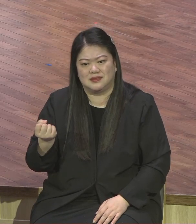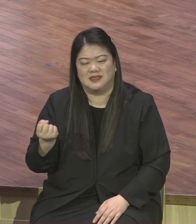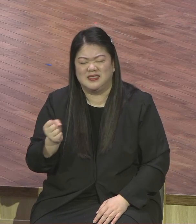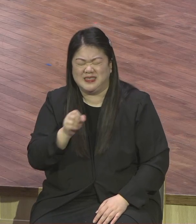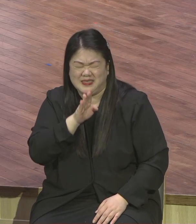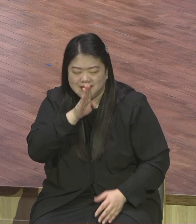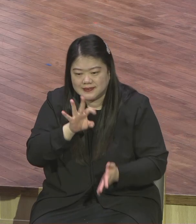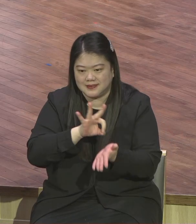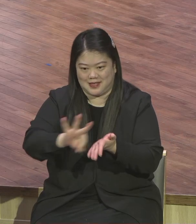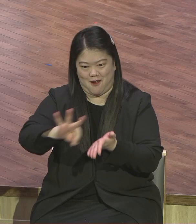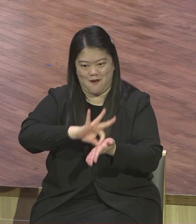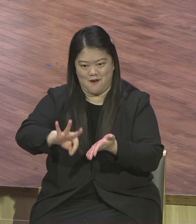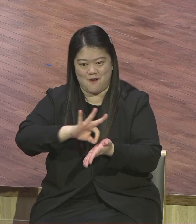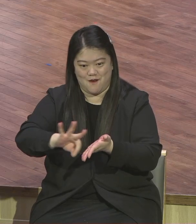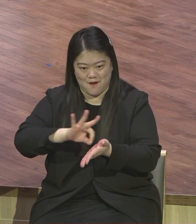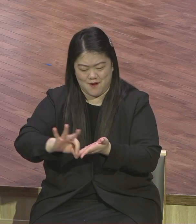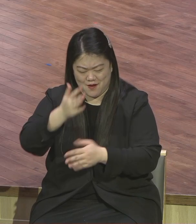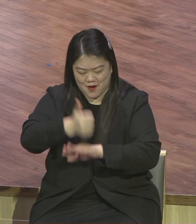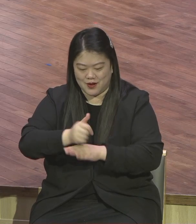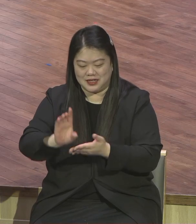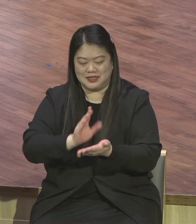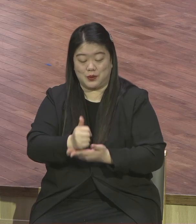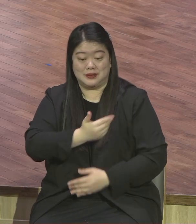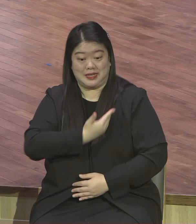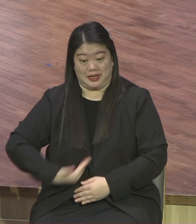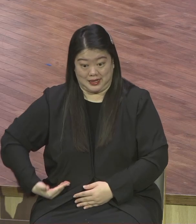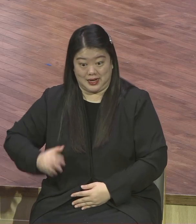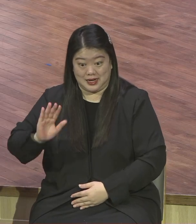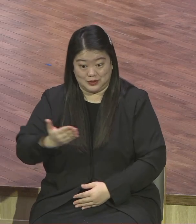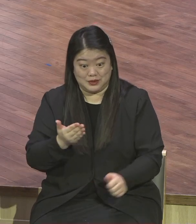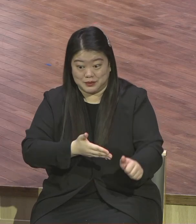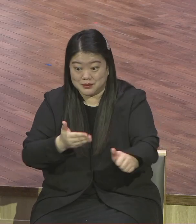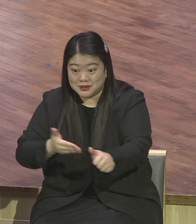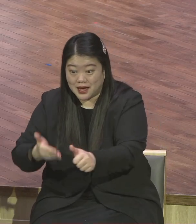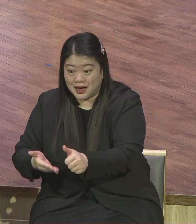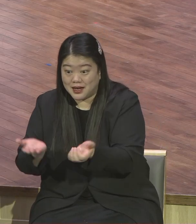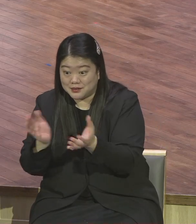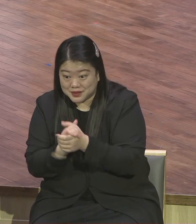멋지게 쓰임받는 그리스도의 절대제자들 되시기를 제물로 축복합니다.